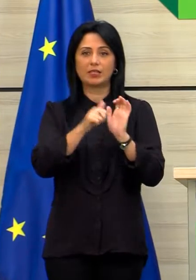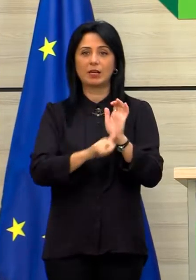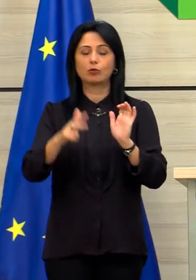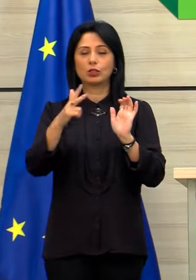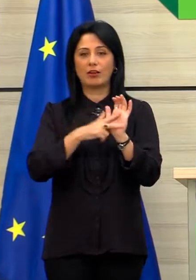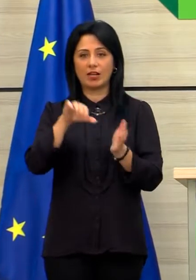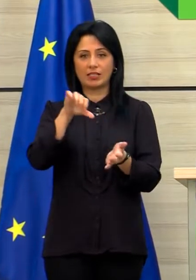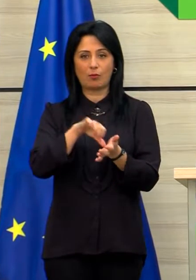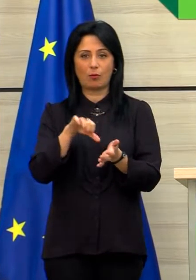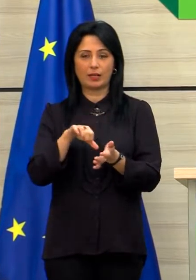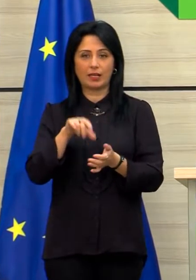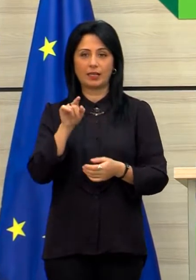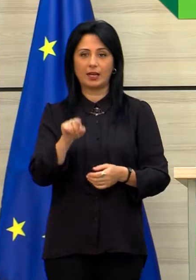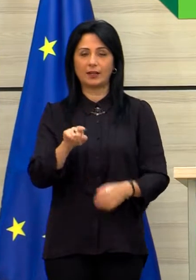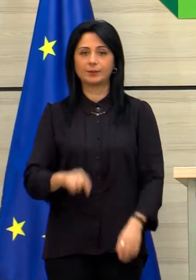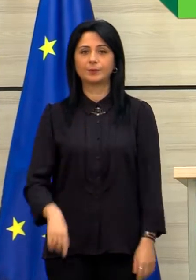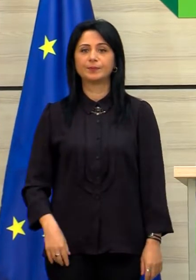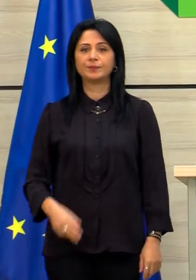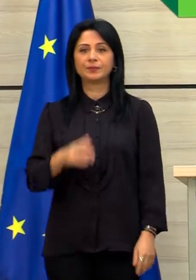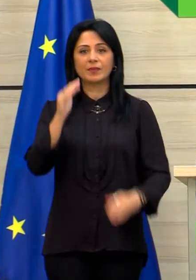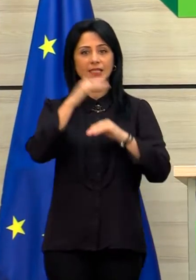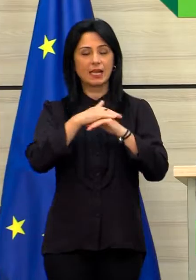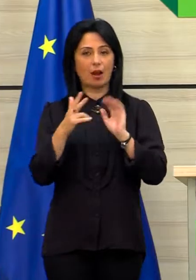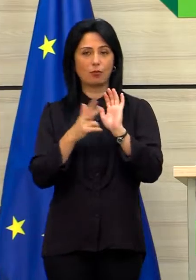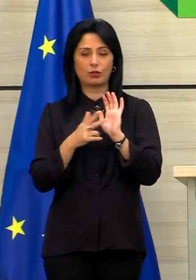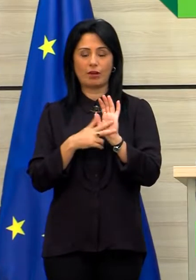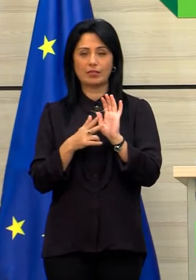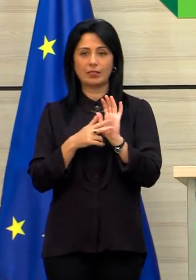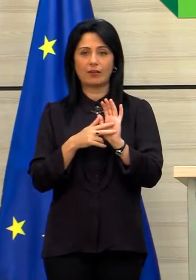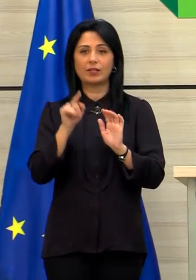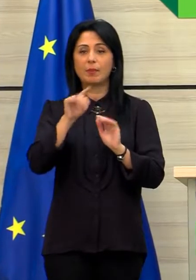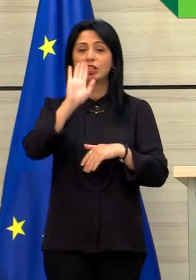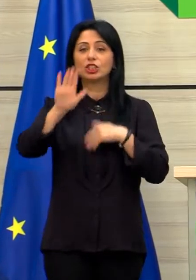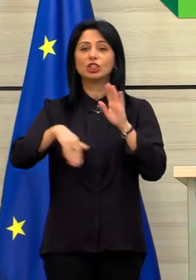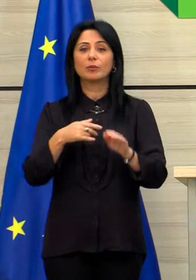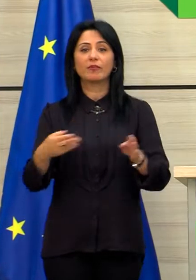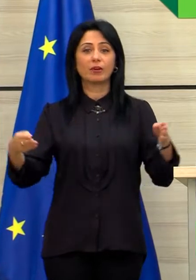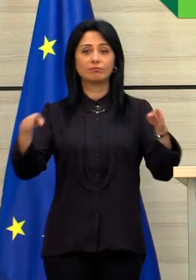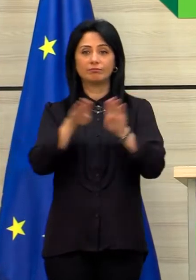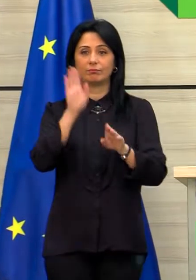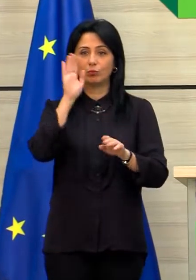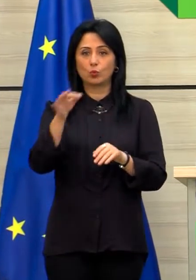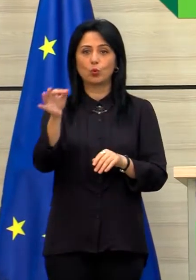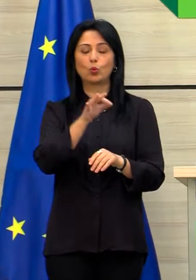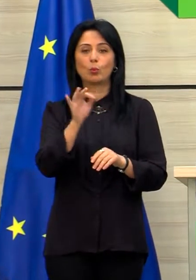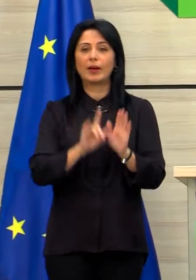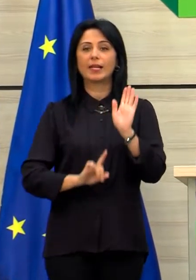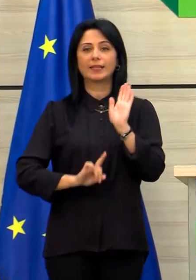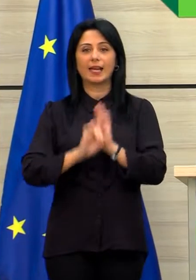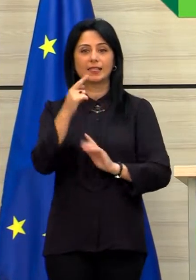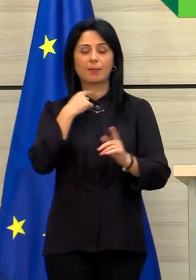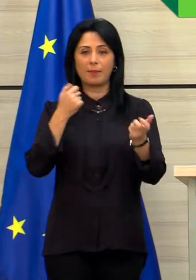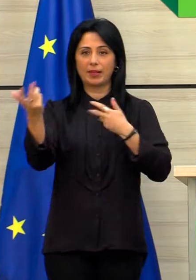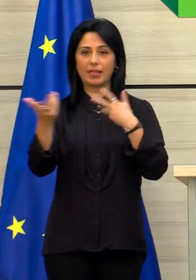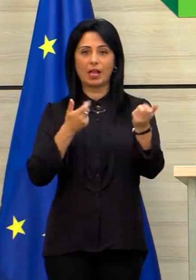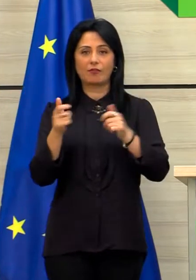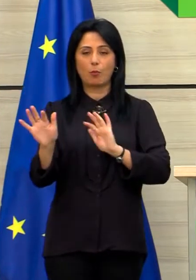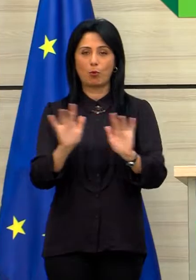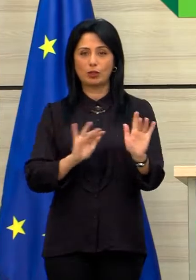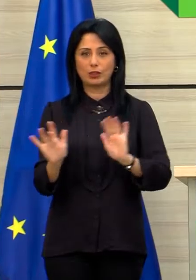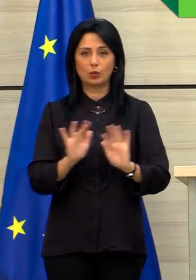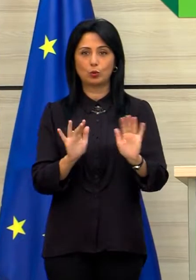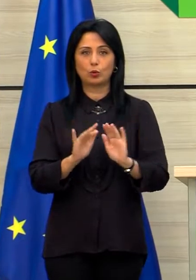5368 წარმომადგენელი. საღამოს 8 საათზე, მას შემდეგ რაც დაიხურება უბნები და დაიწყება ხმების დათვლის